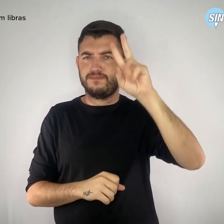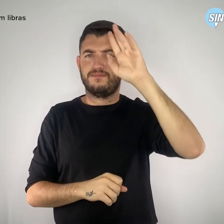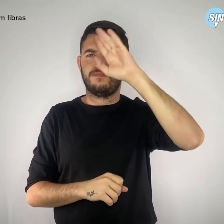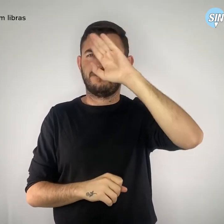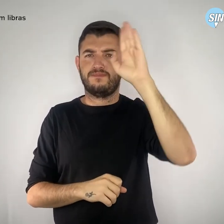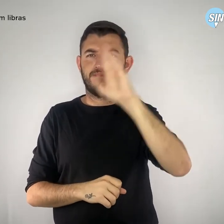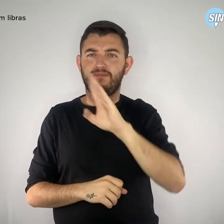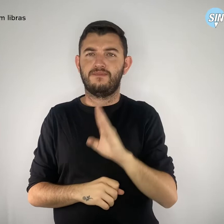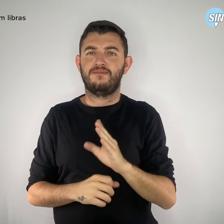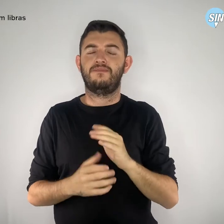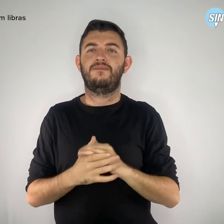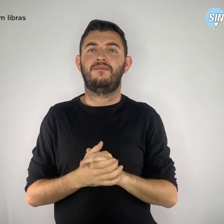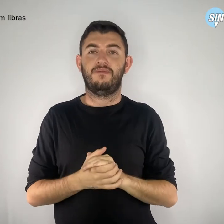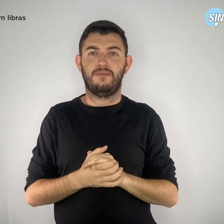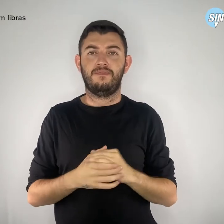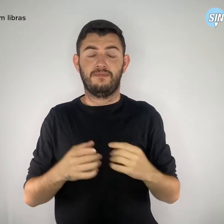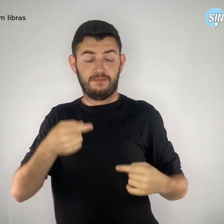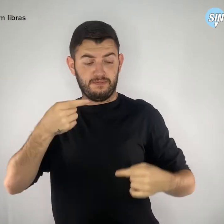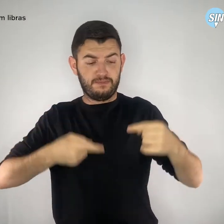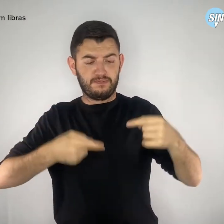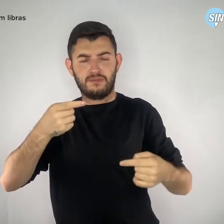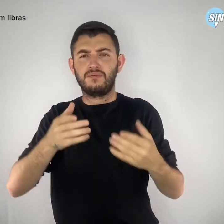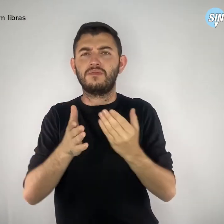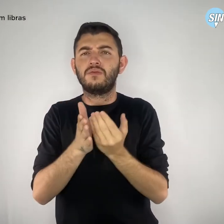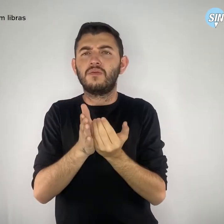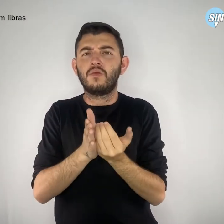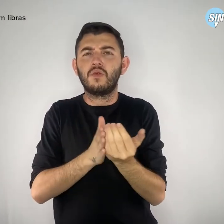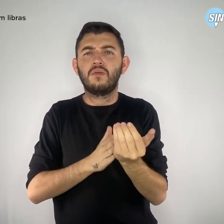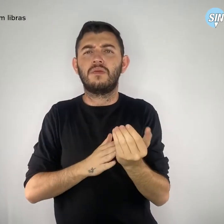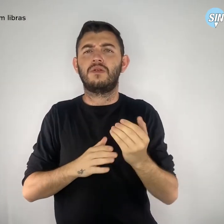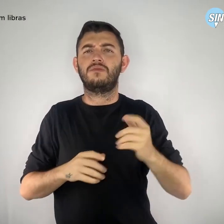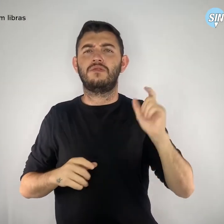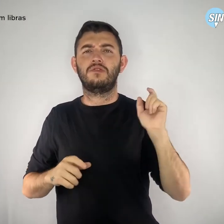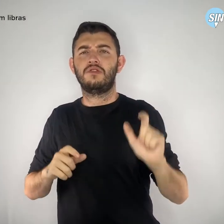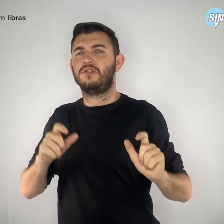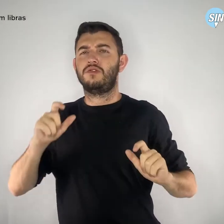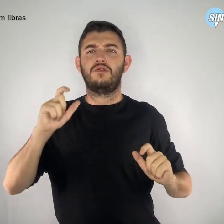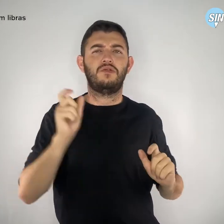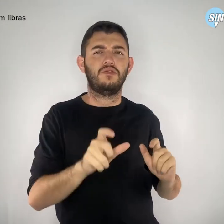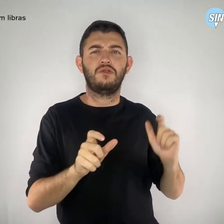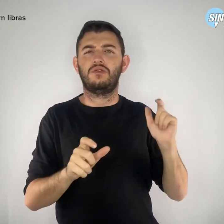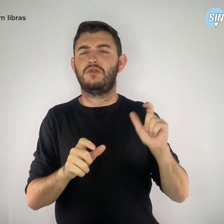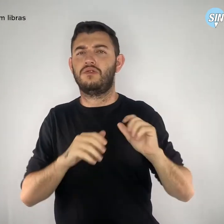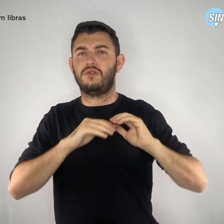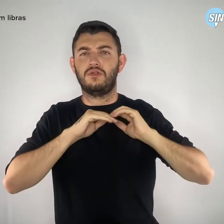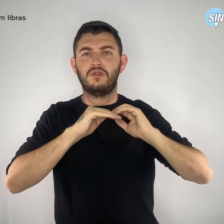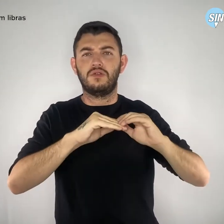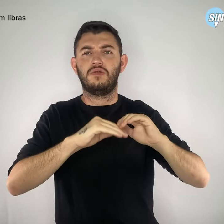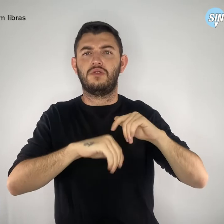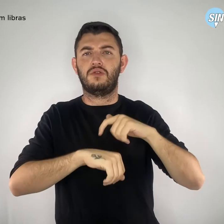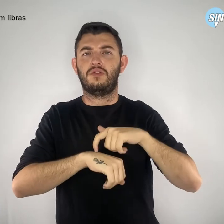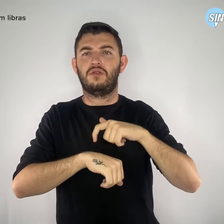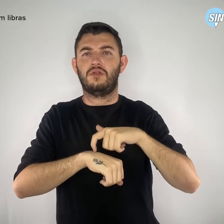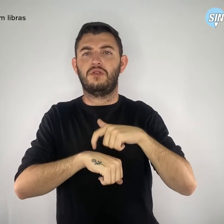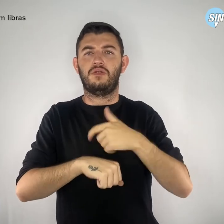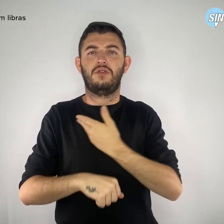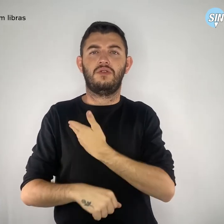Essas políticas começaram a ser atacadas durante o governo ilegítimo de Michel Temer,